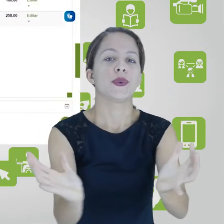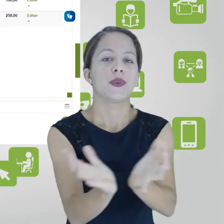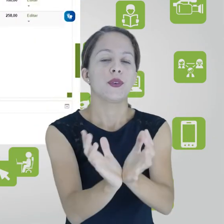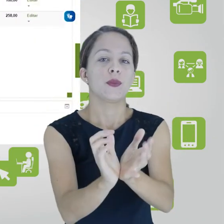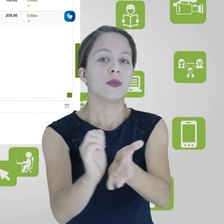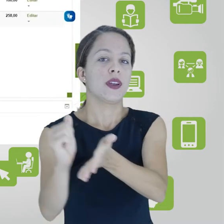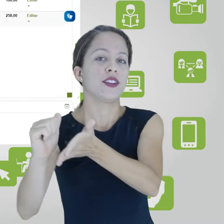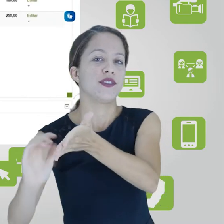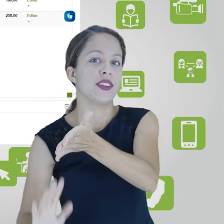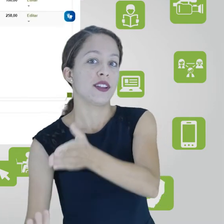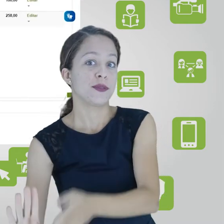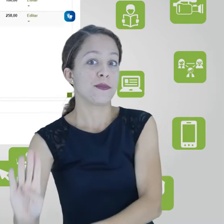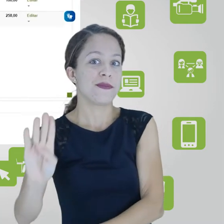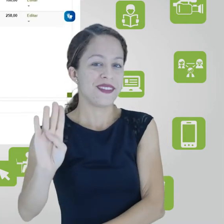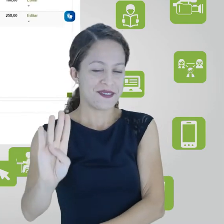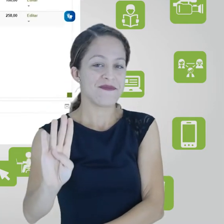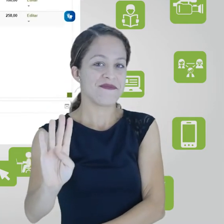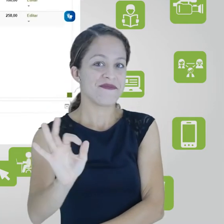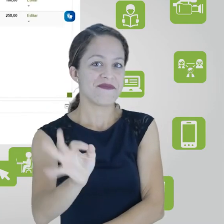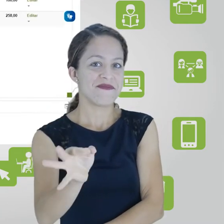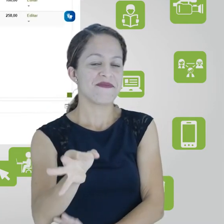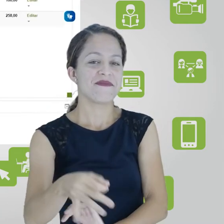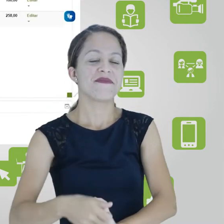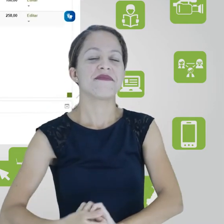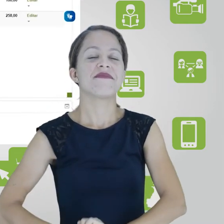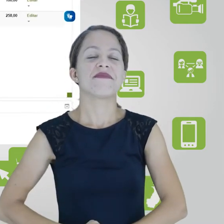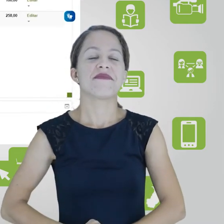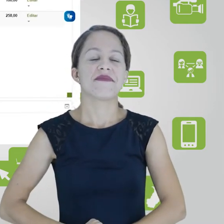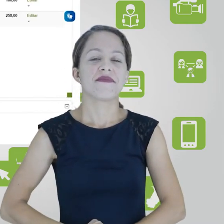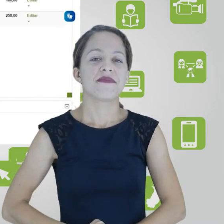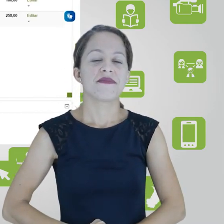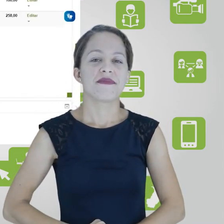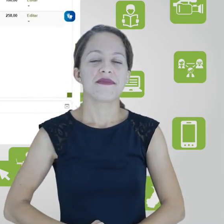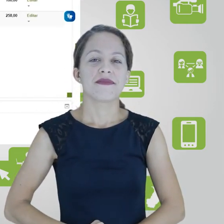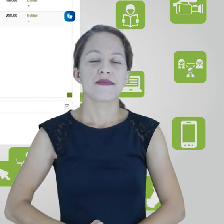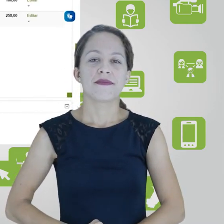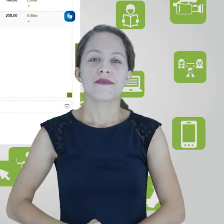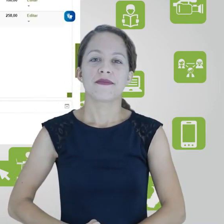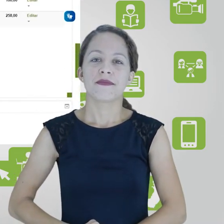Mover itens selecionados para... Eu vou escolher a categoria Atividades B.